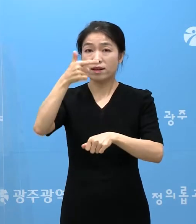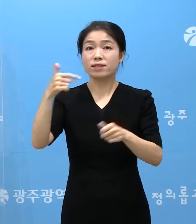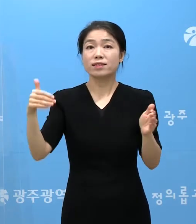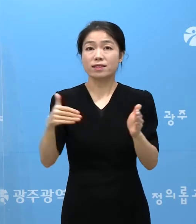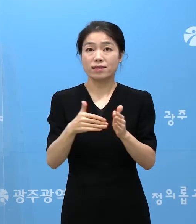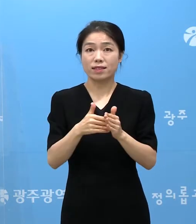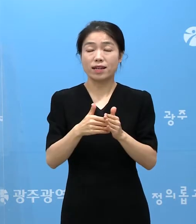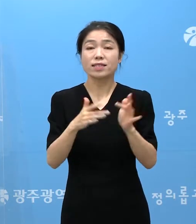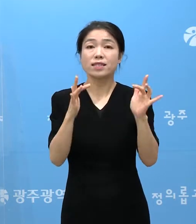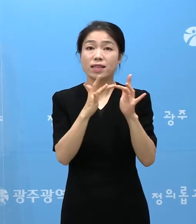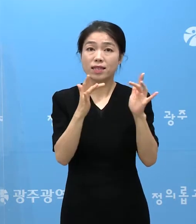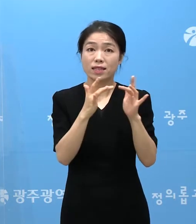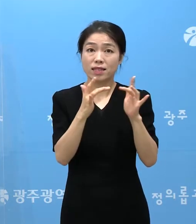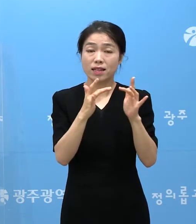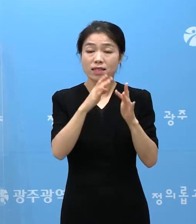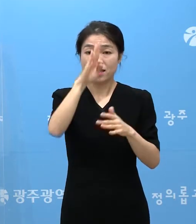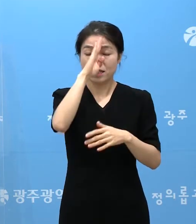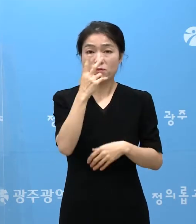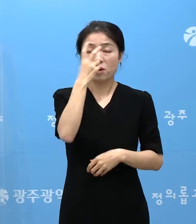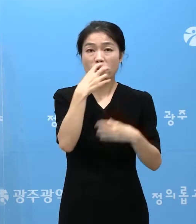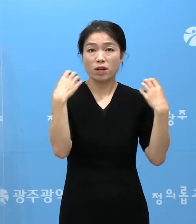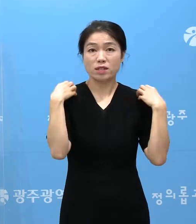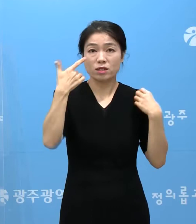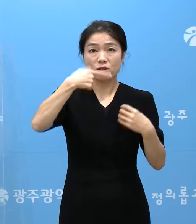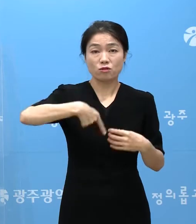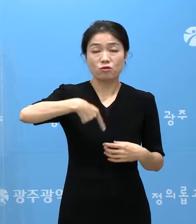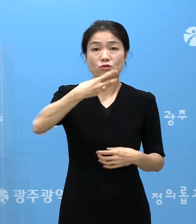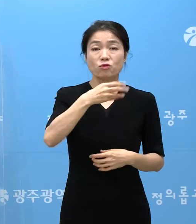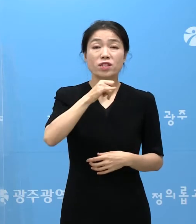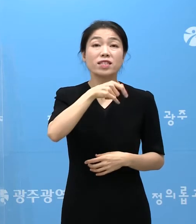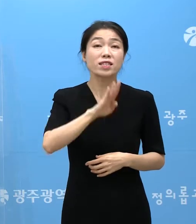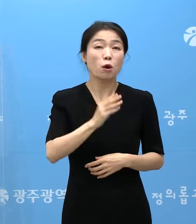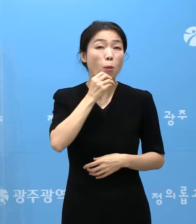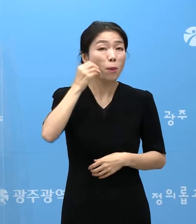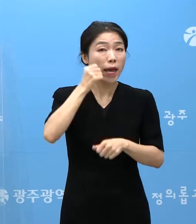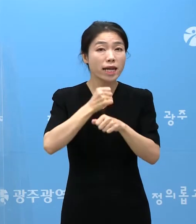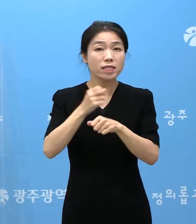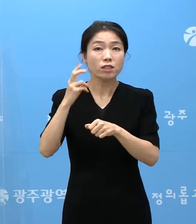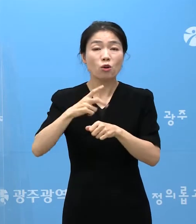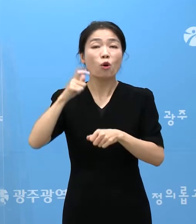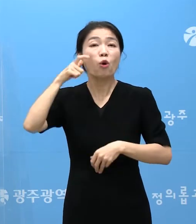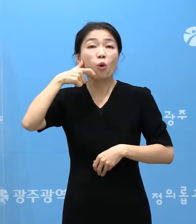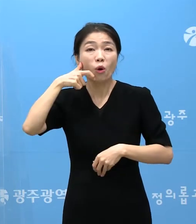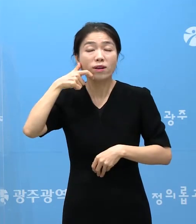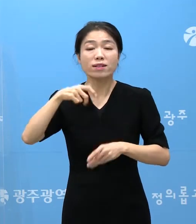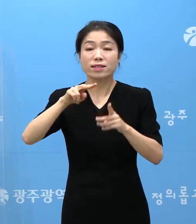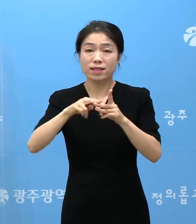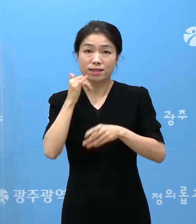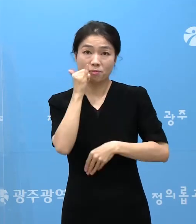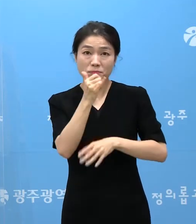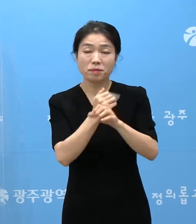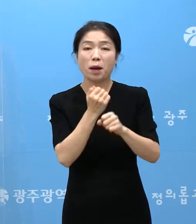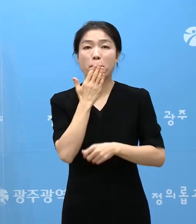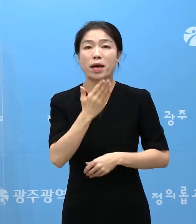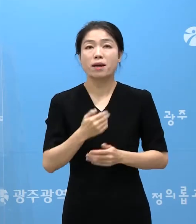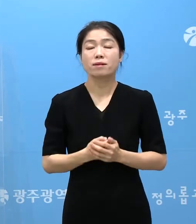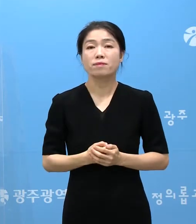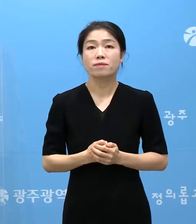6시까지 인터넷 질병관리청 누리집과 자치구 콜센터 등을 통해 예약하시면